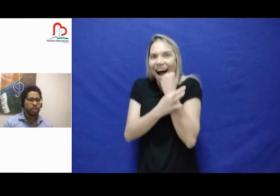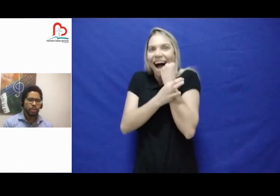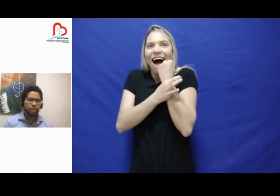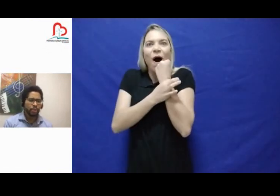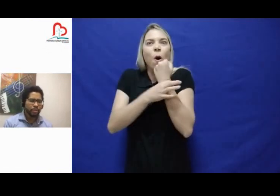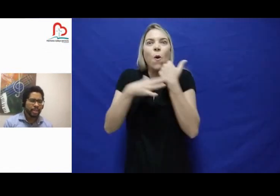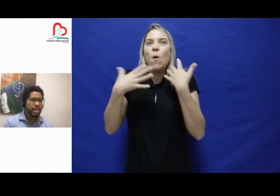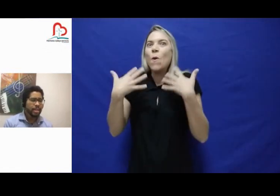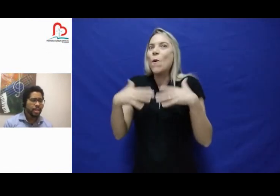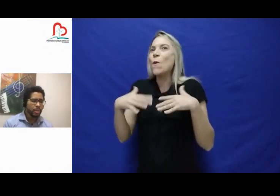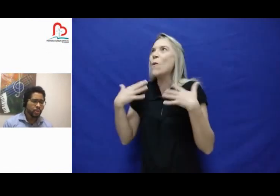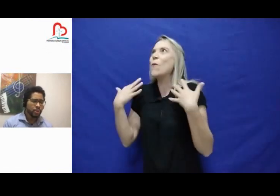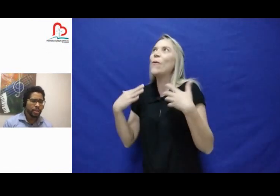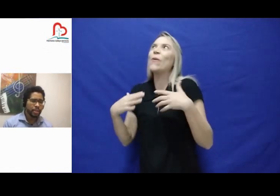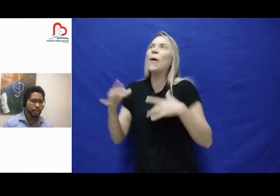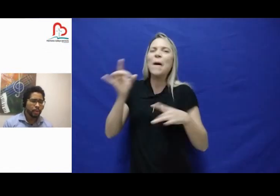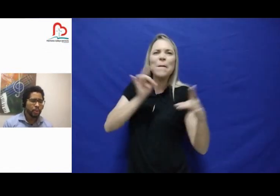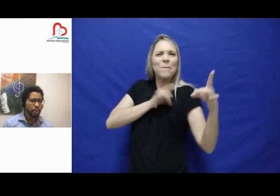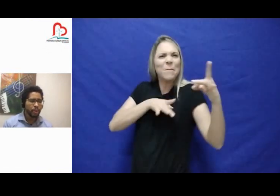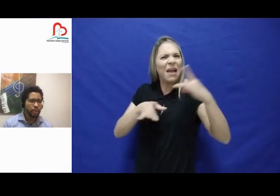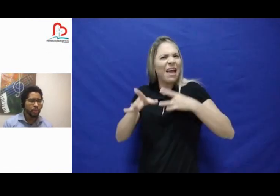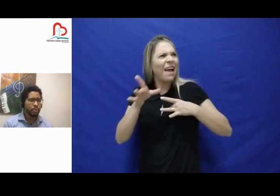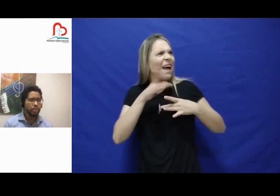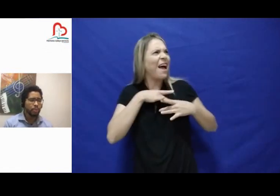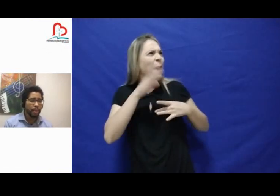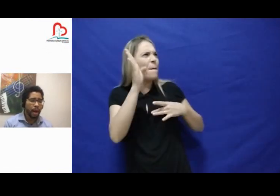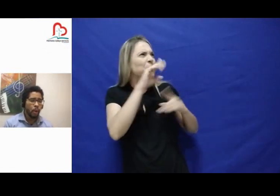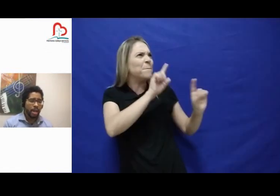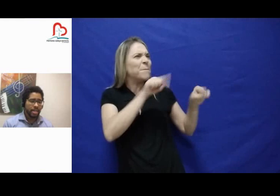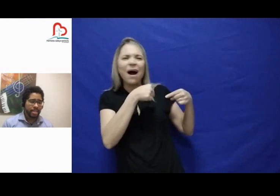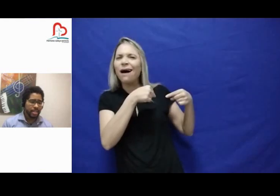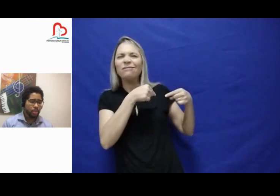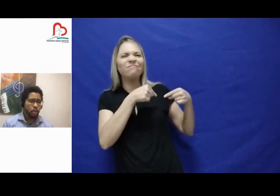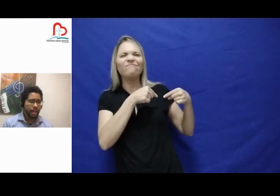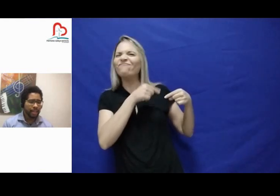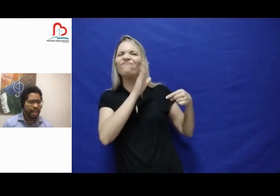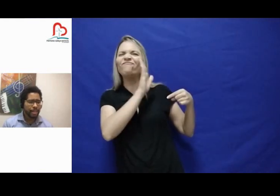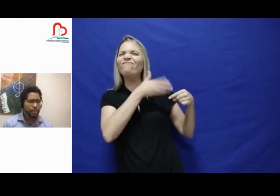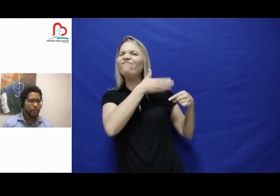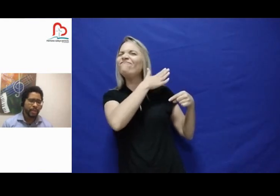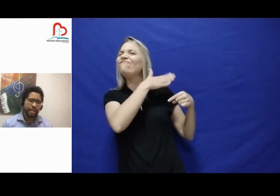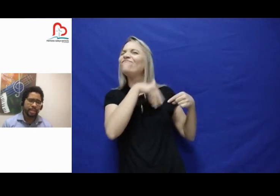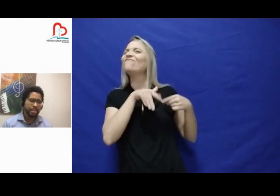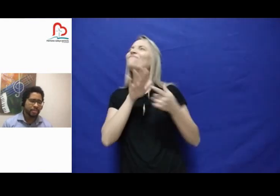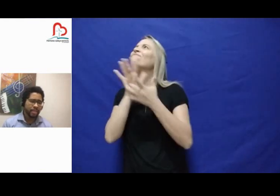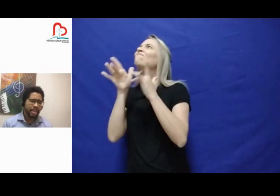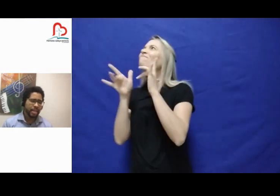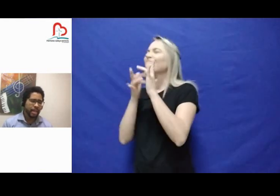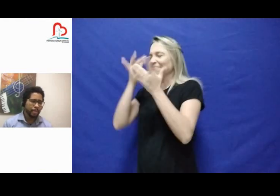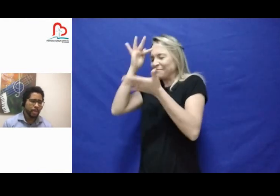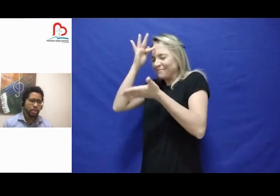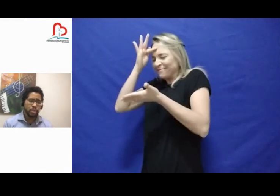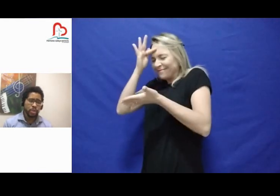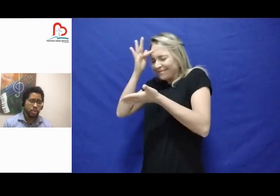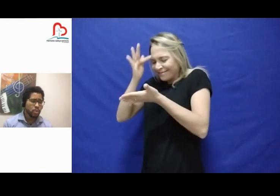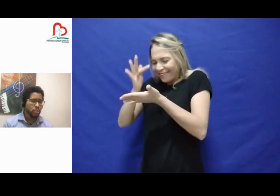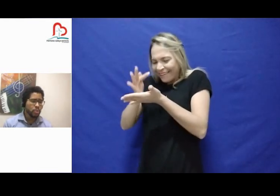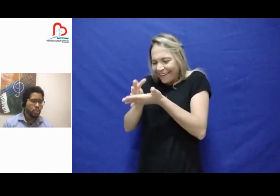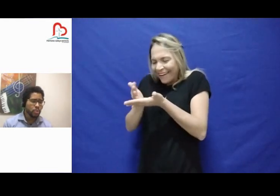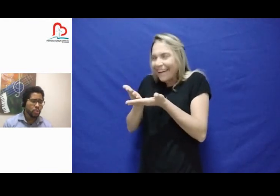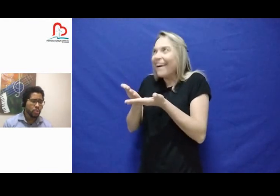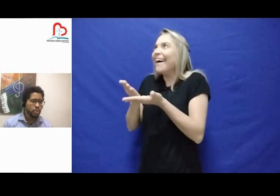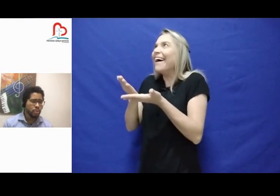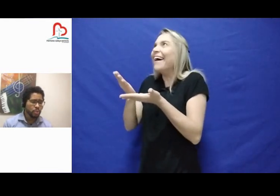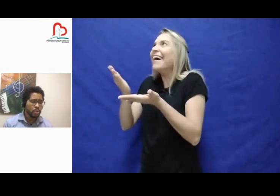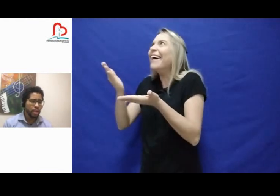Seguro estou, não tenho temor do mal, sim guardado pela fé em meu Jesus.